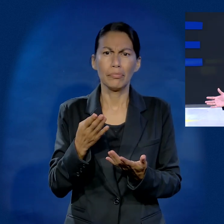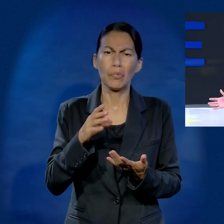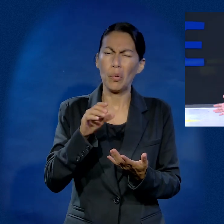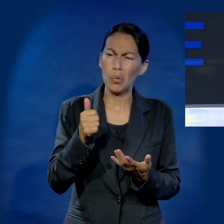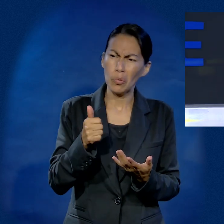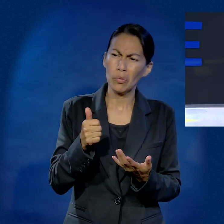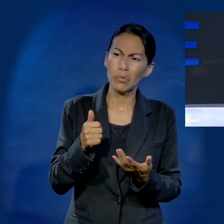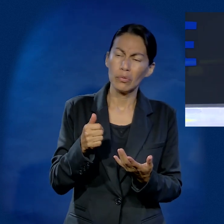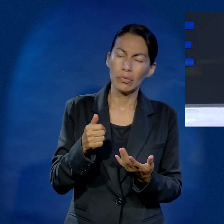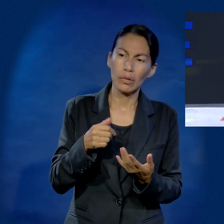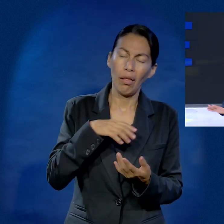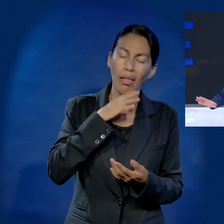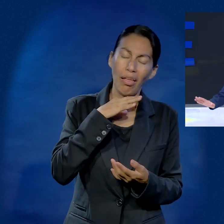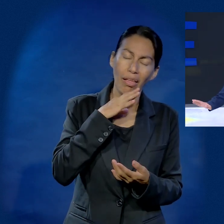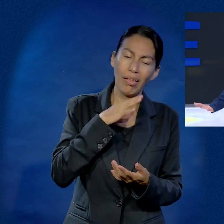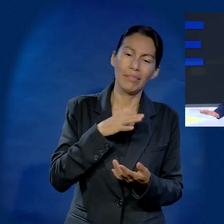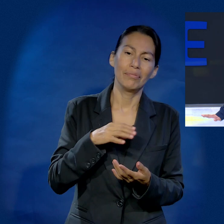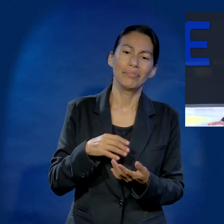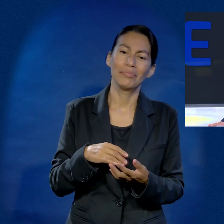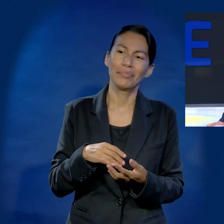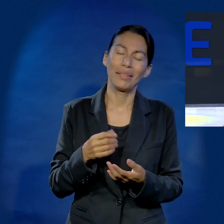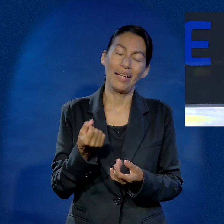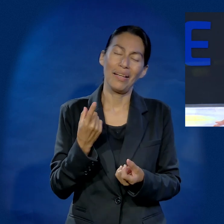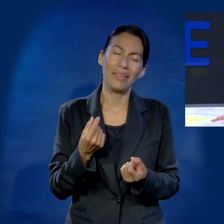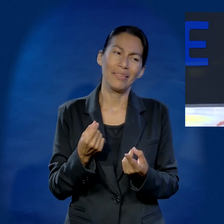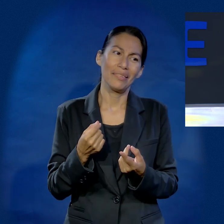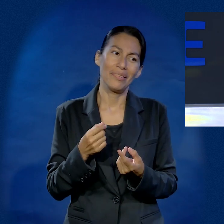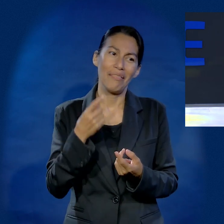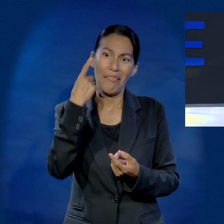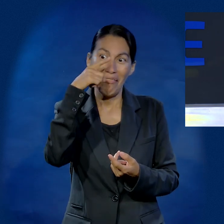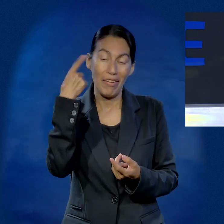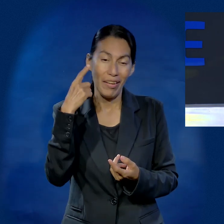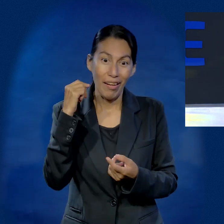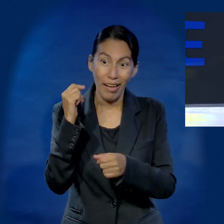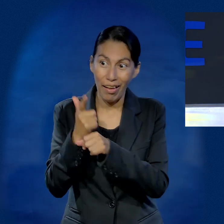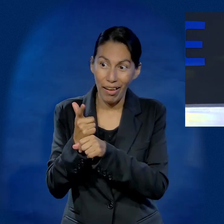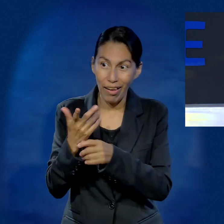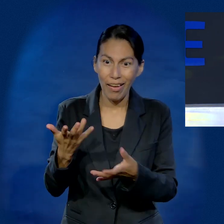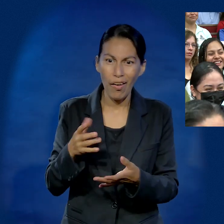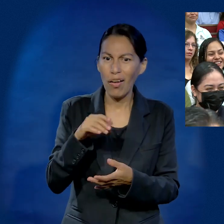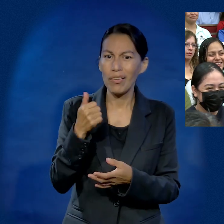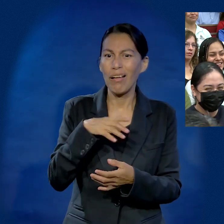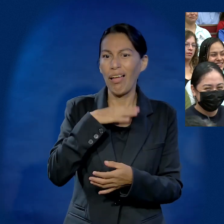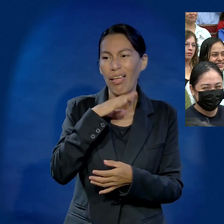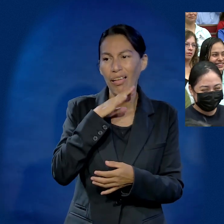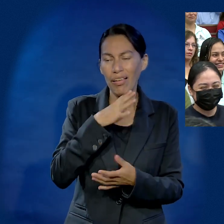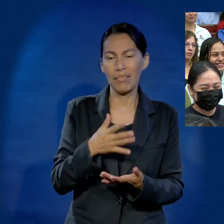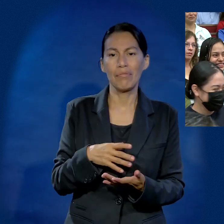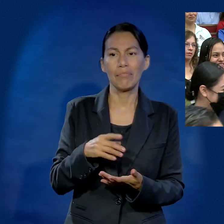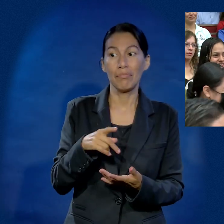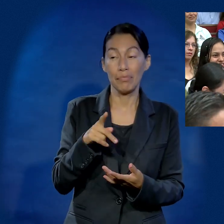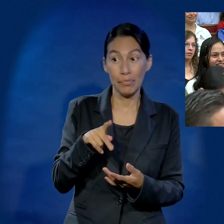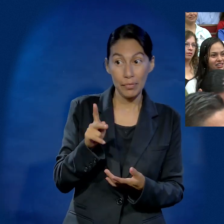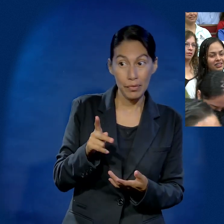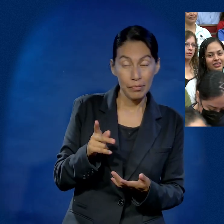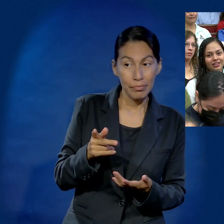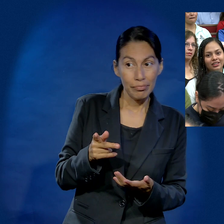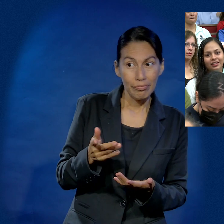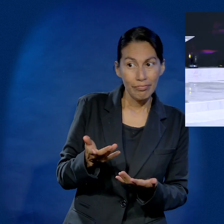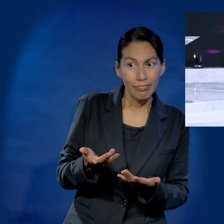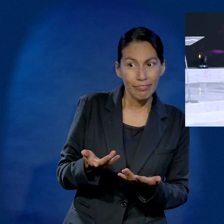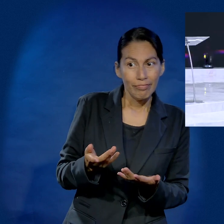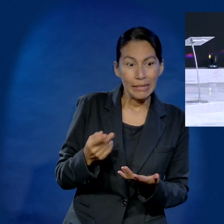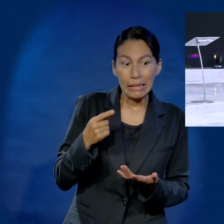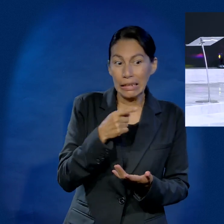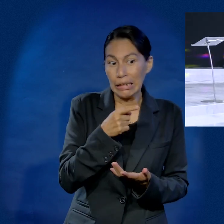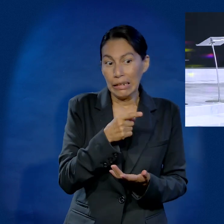luces es suficiente. Otros son tan despistados que ocupan que le eches el carro encima completo. Pero hay que dar alguna señal, alguna